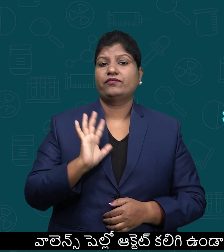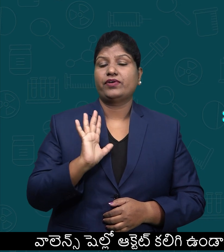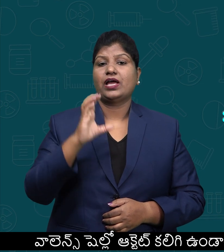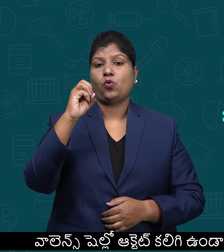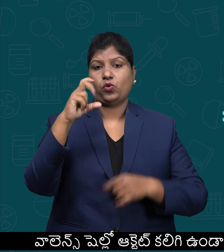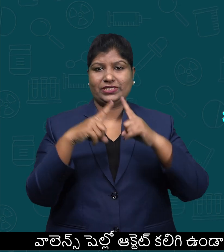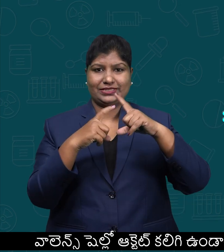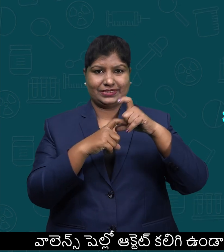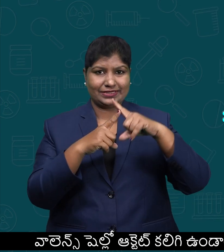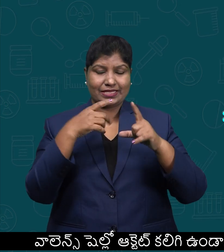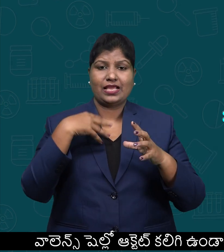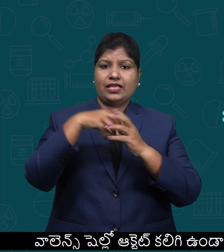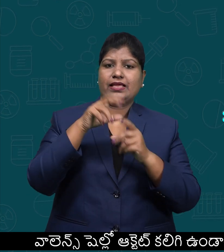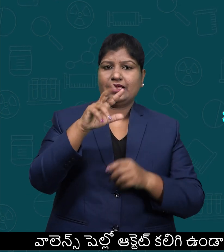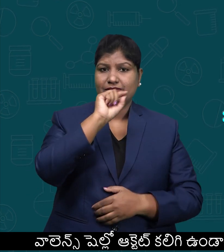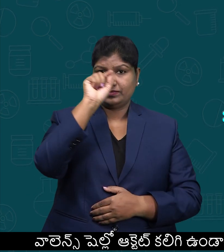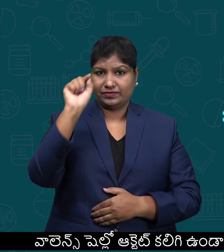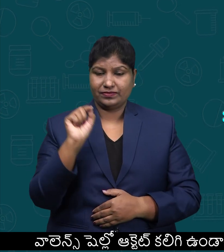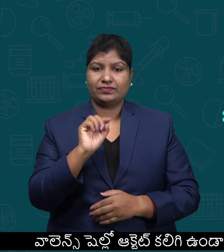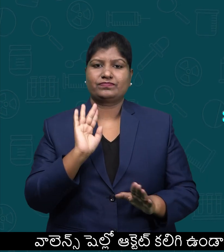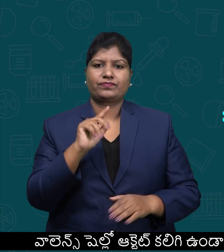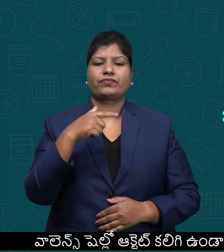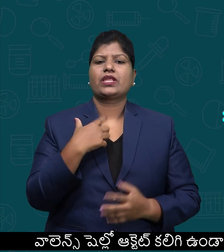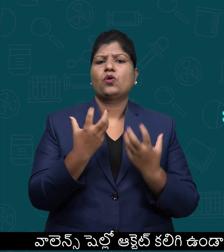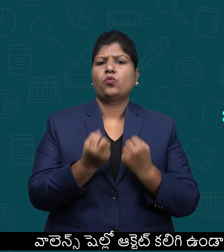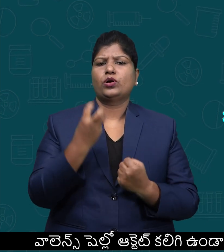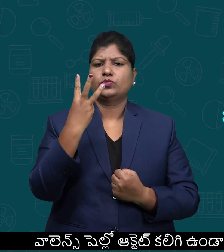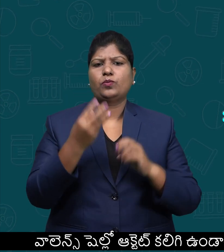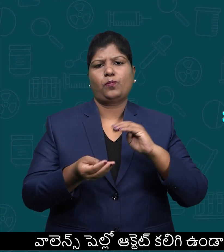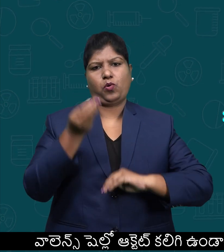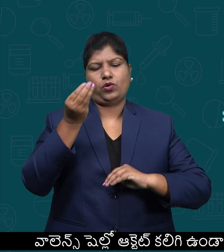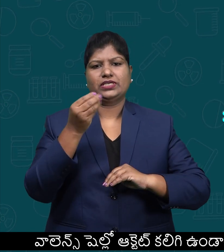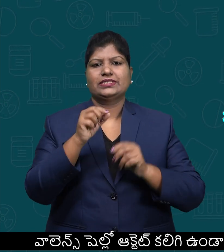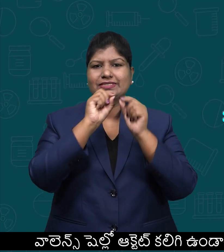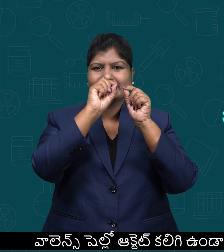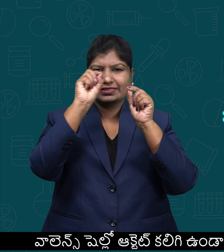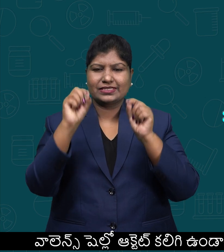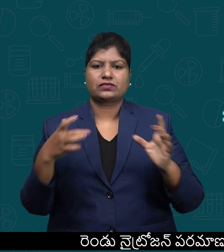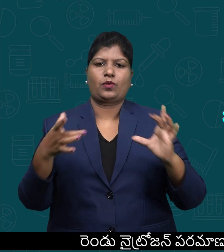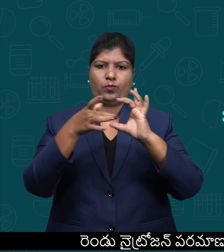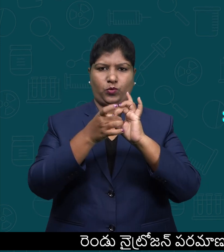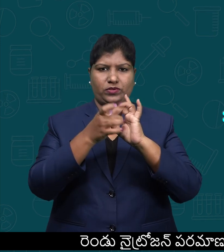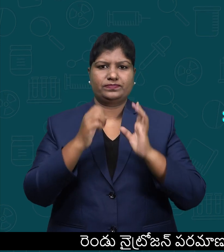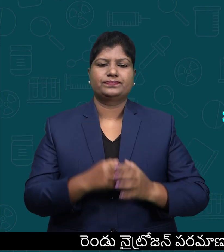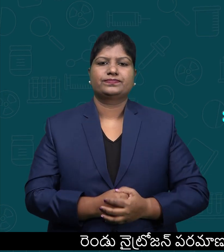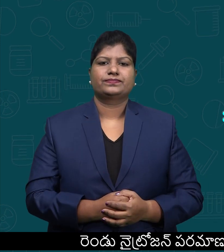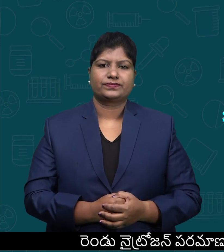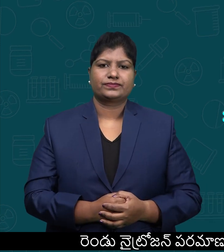ఆక్టేట్ కలిగి ఉండాలంటే దానికి మరో 3 ఎలక్ట్రాన్లు అవసరం. 2 నైట్రోజన్